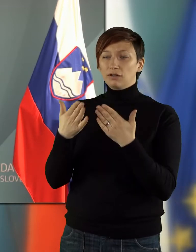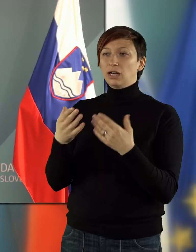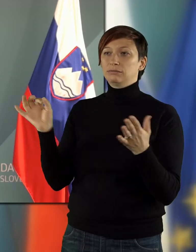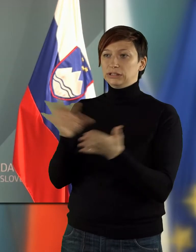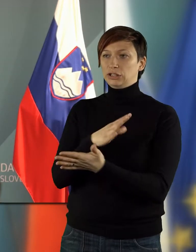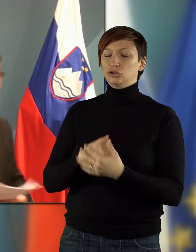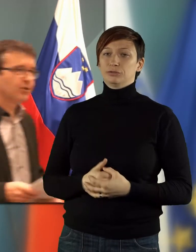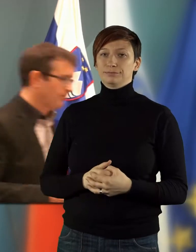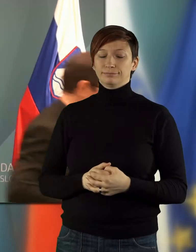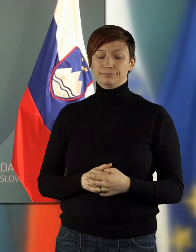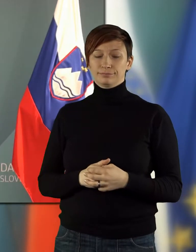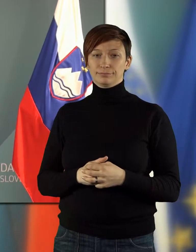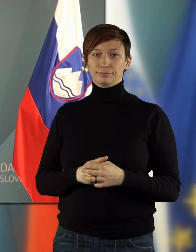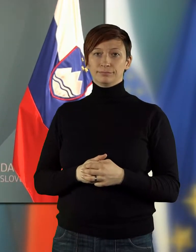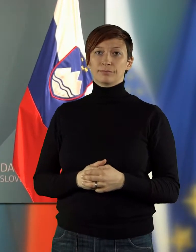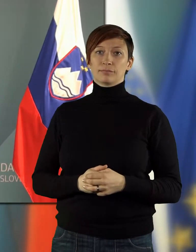Hvala, srečno.